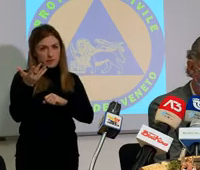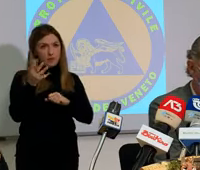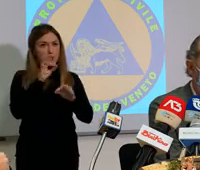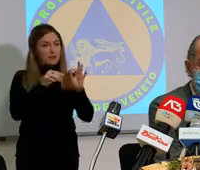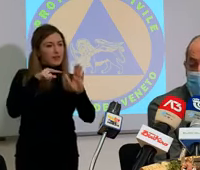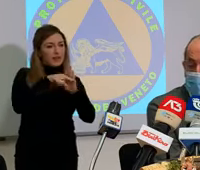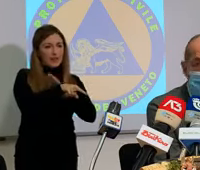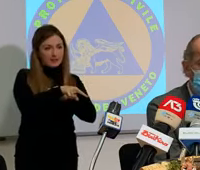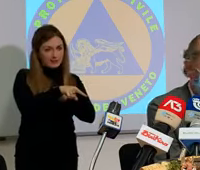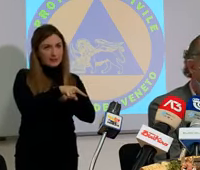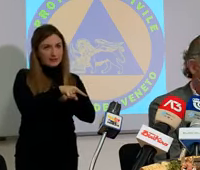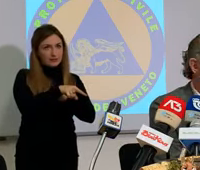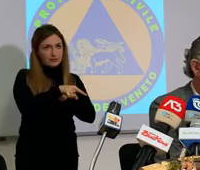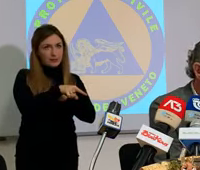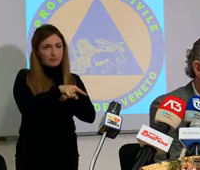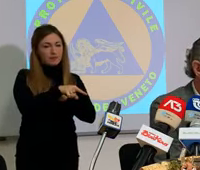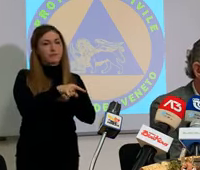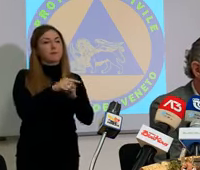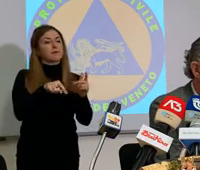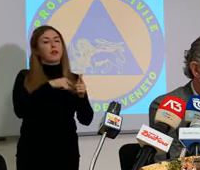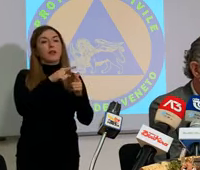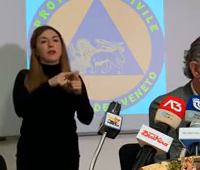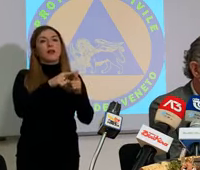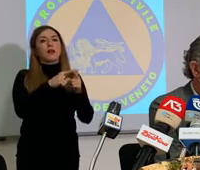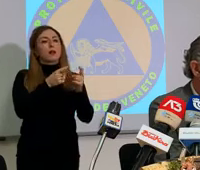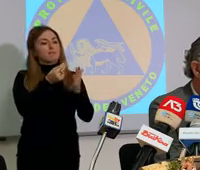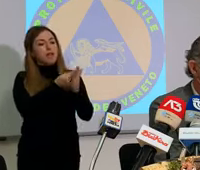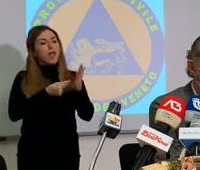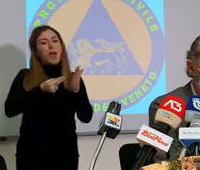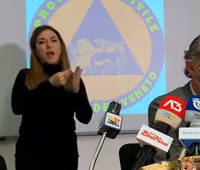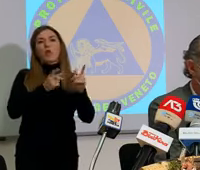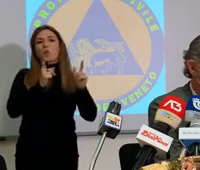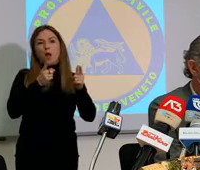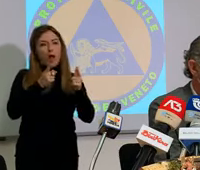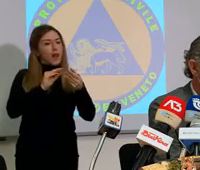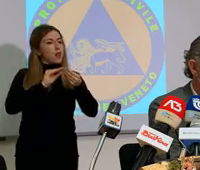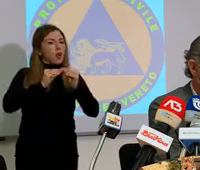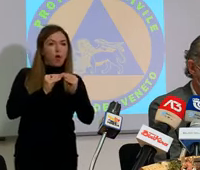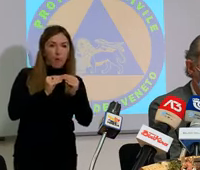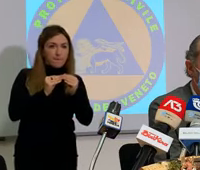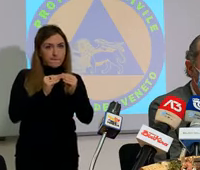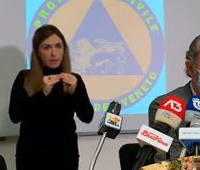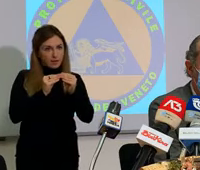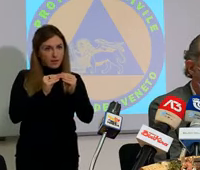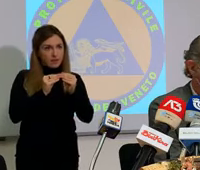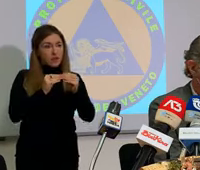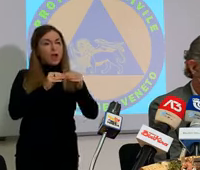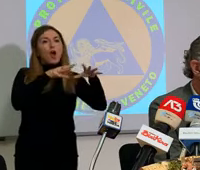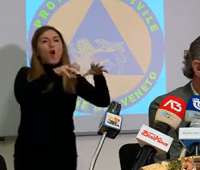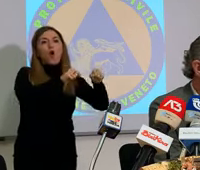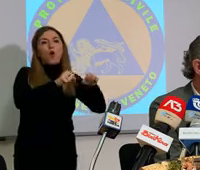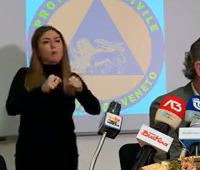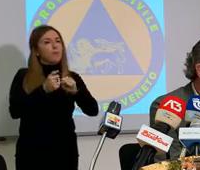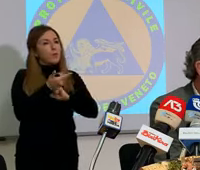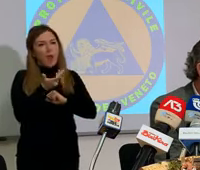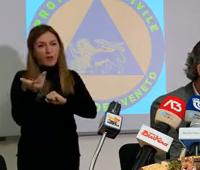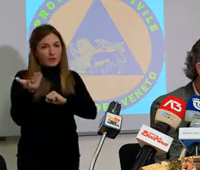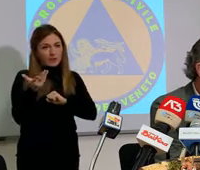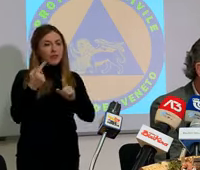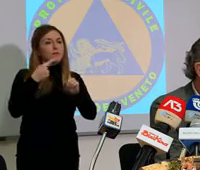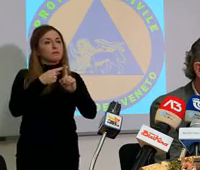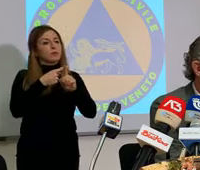attivate attivabili al piano che è stato fatto a come è stato fatto a quante sono occupate e quali sono anche le